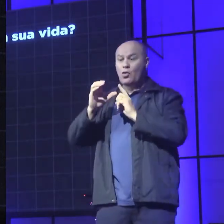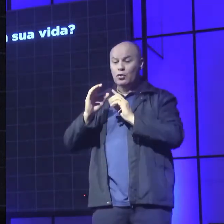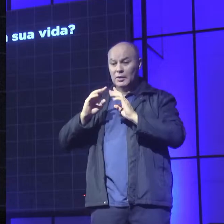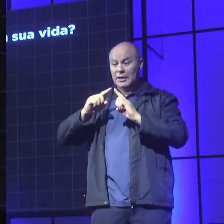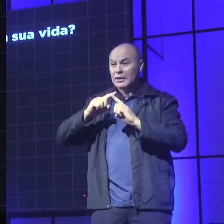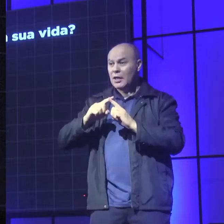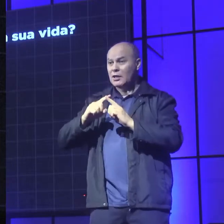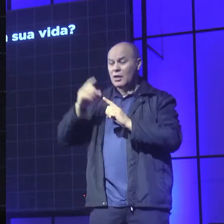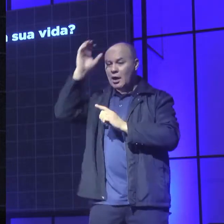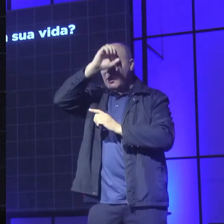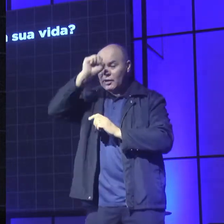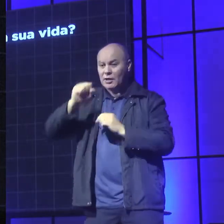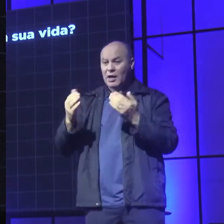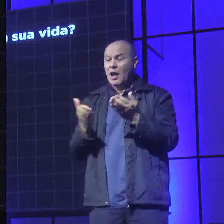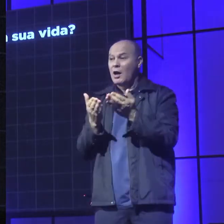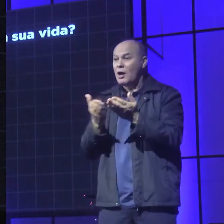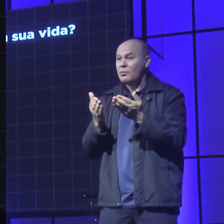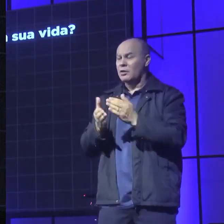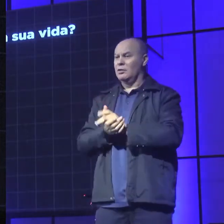mas eu venho na igreja todo domingo.